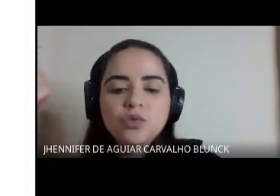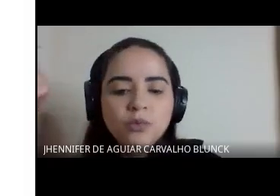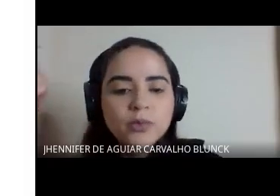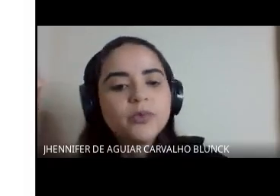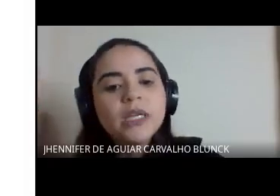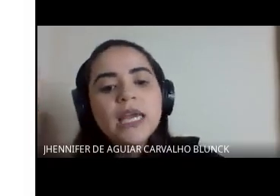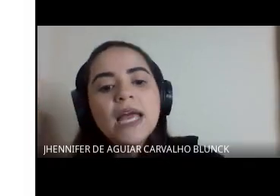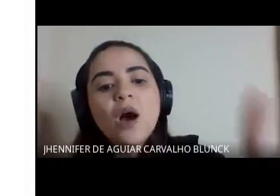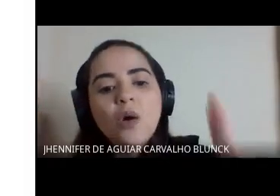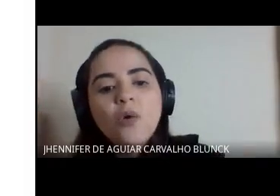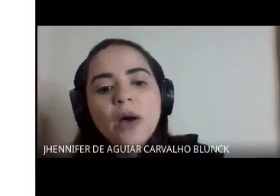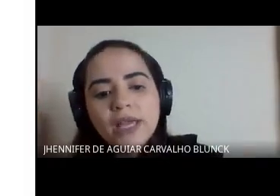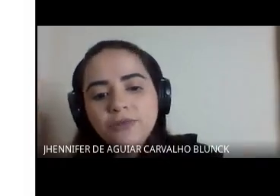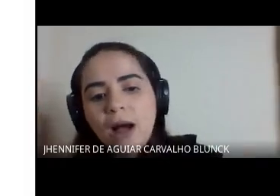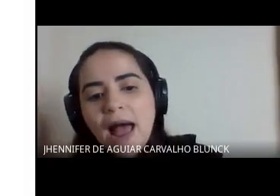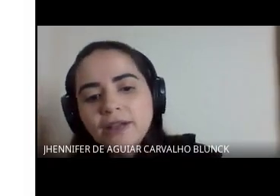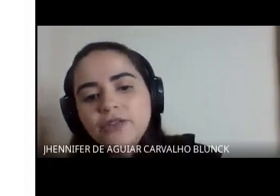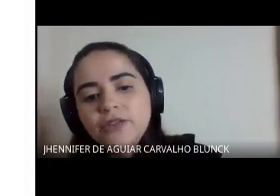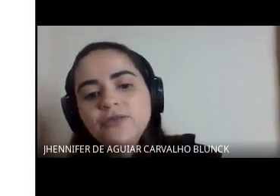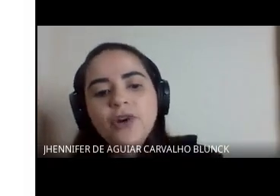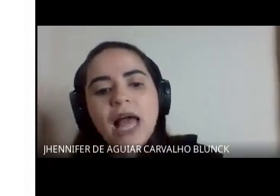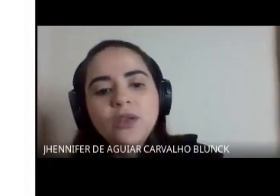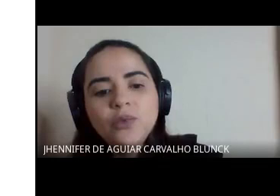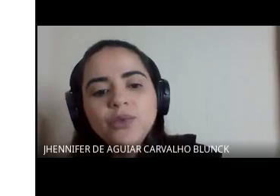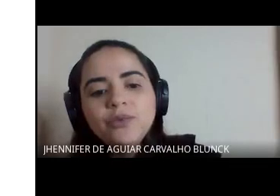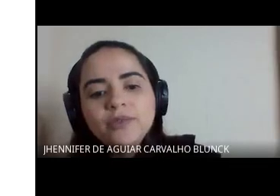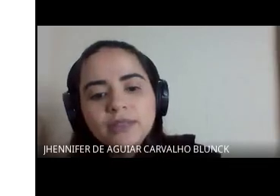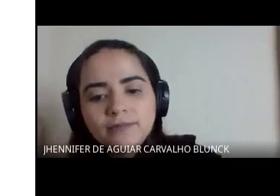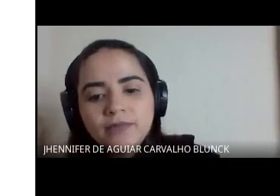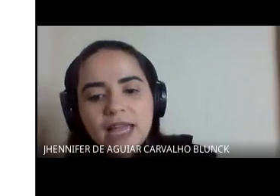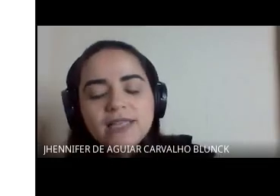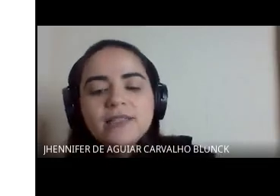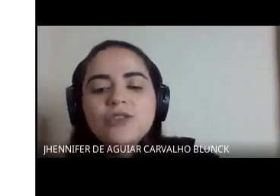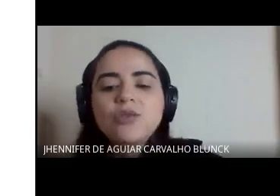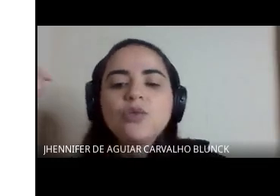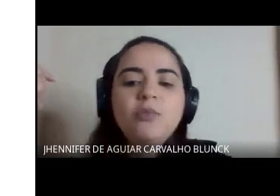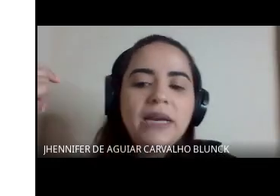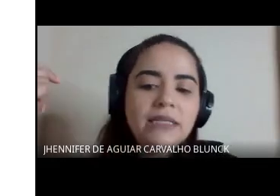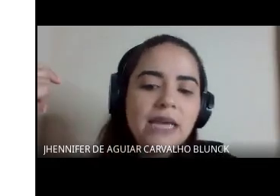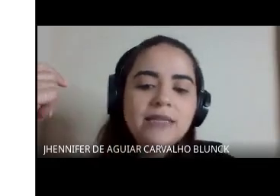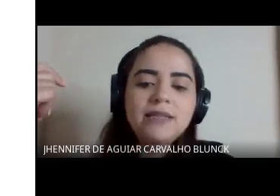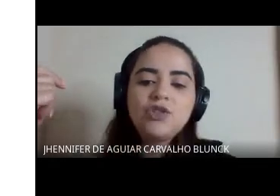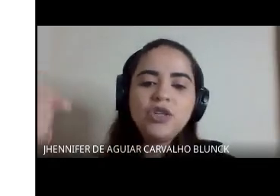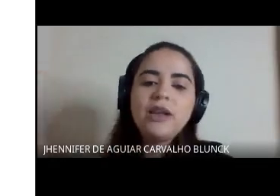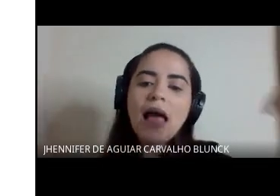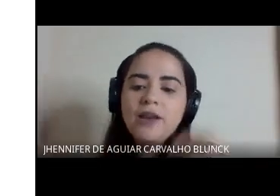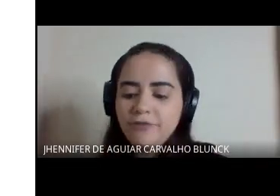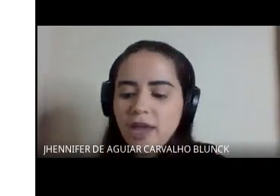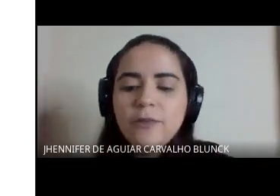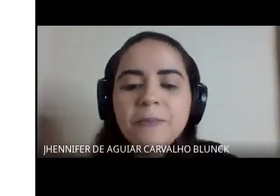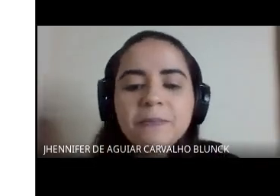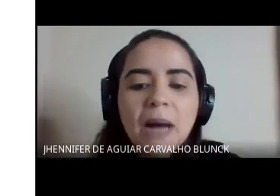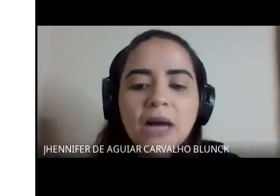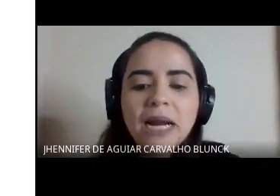de surdos do mundo. O Eduardo foi aluno nesse Instituto Parisiense, de lá